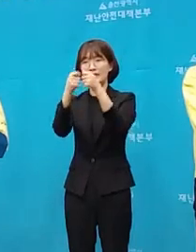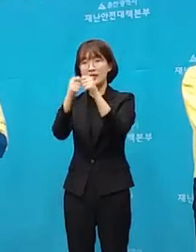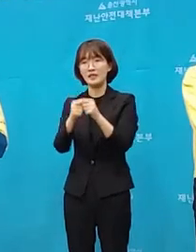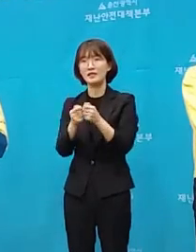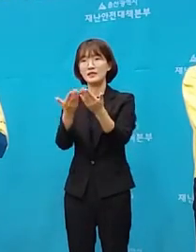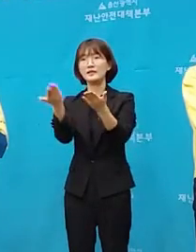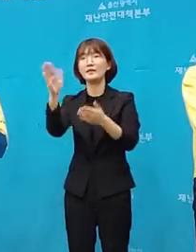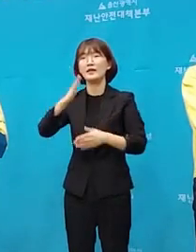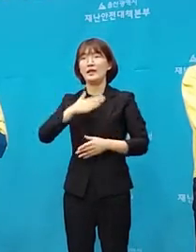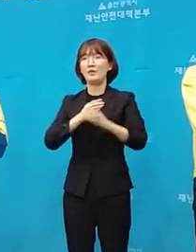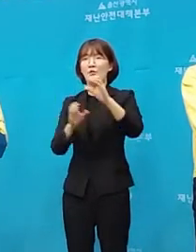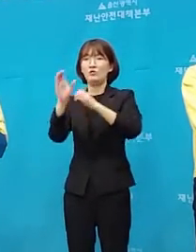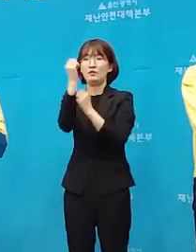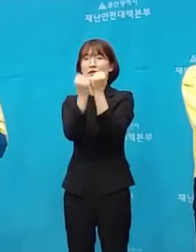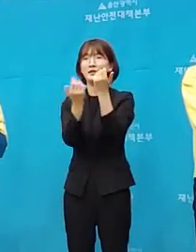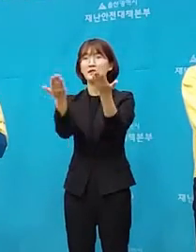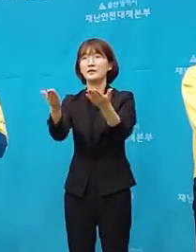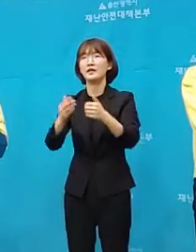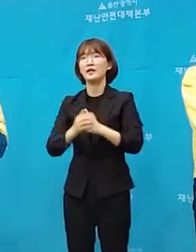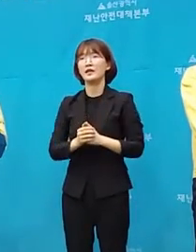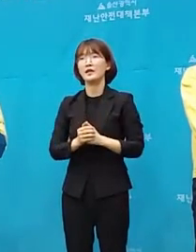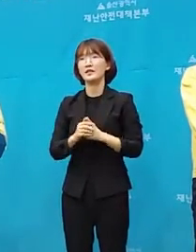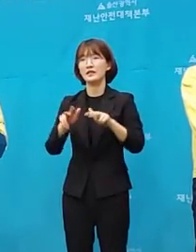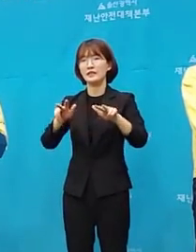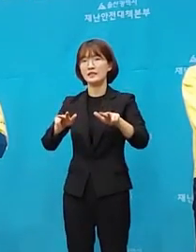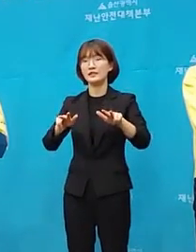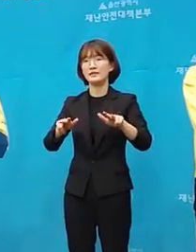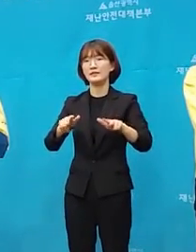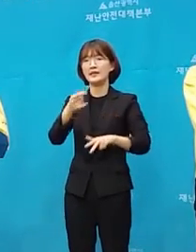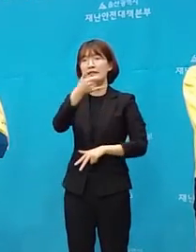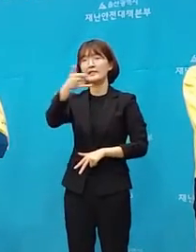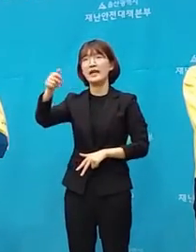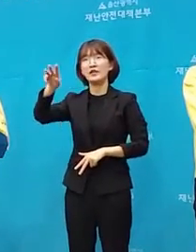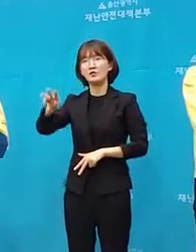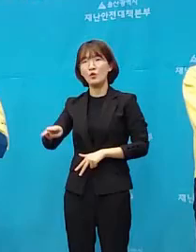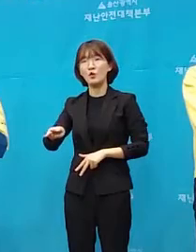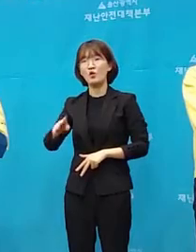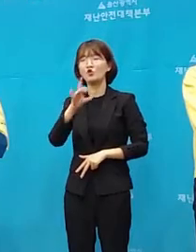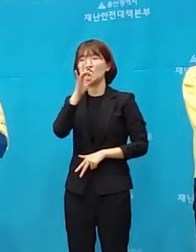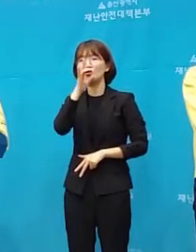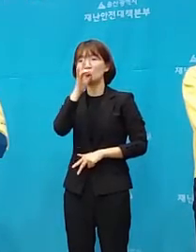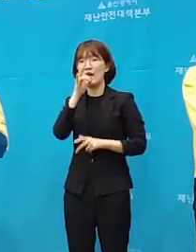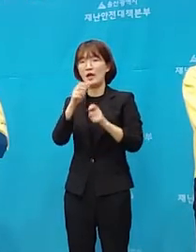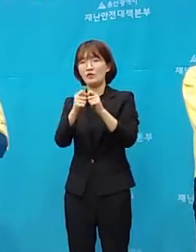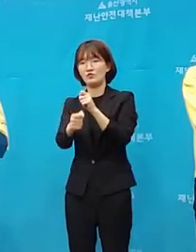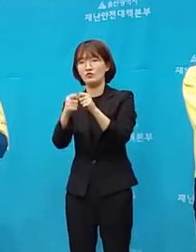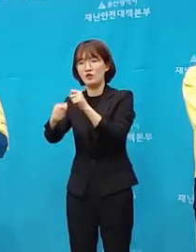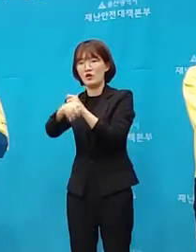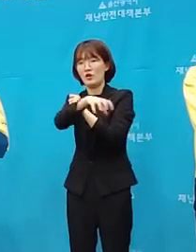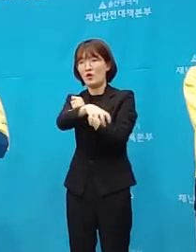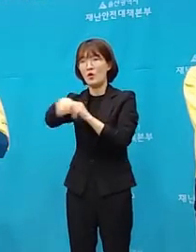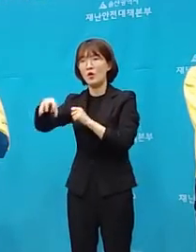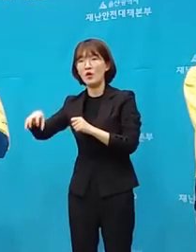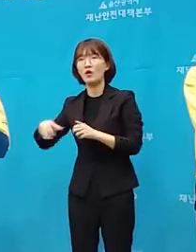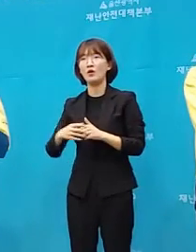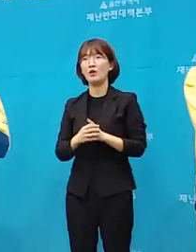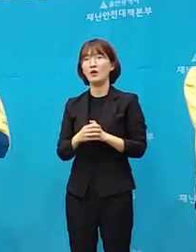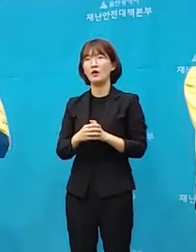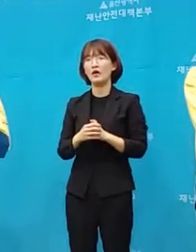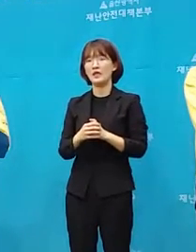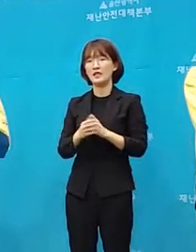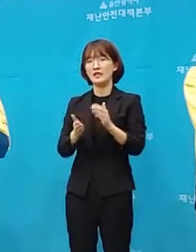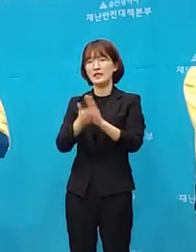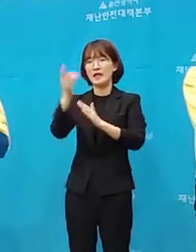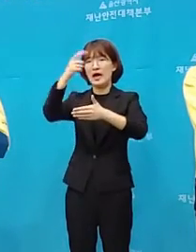보충 설명드리겠습니다. 지금 세종구 중앙부처 6개 부처 32명의 사무실 근무자, 실내